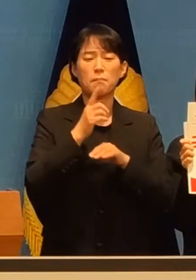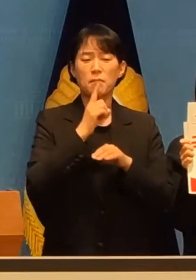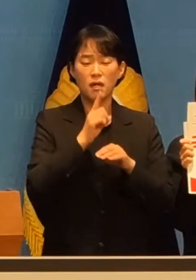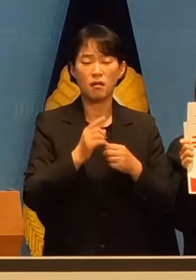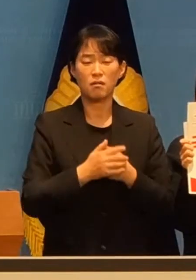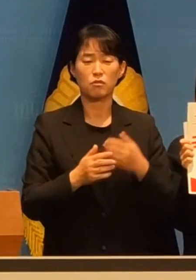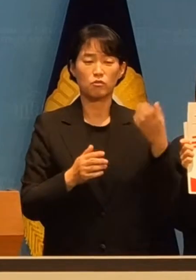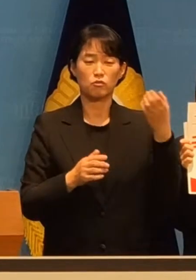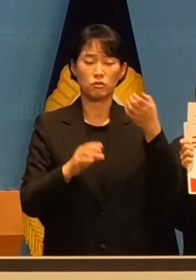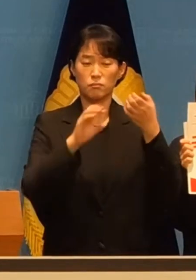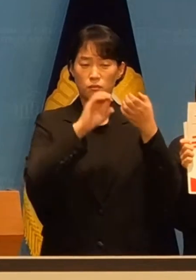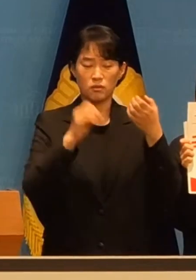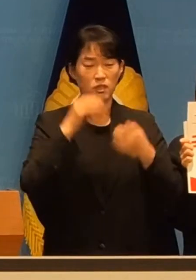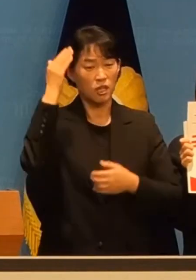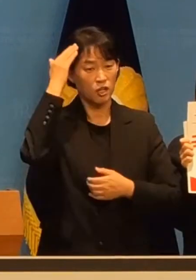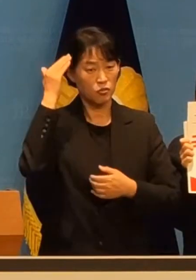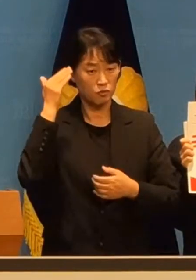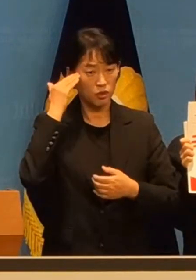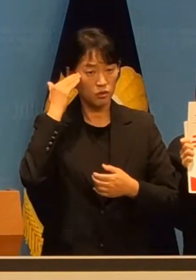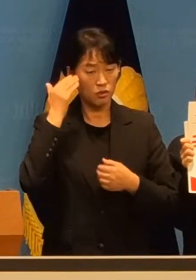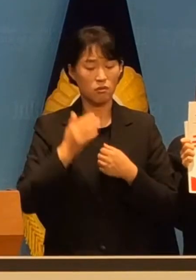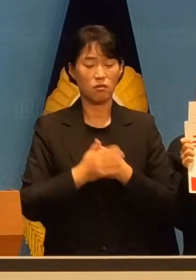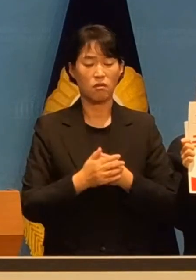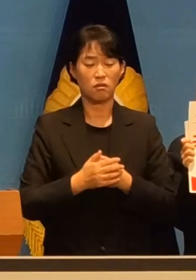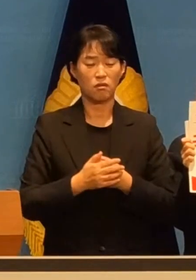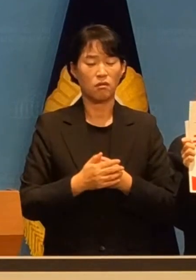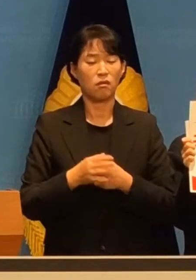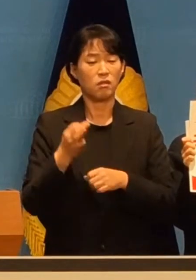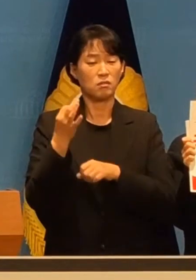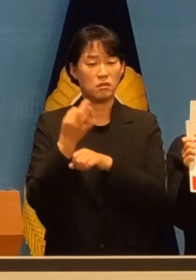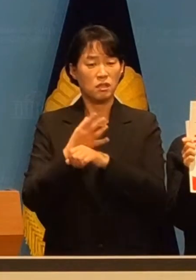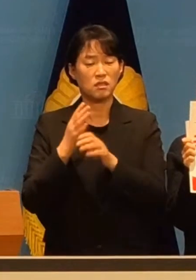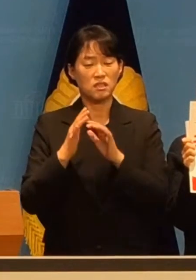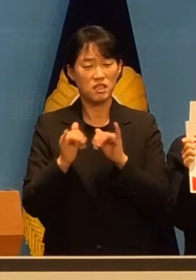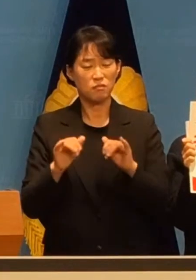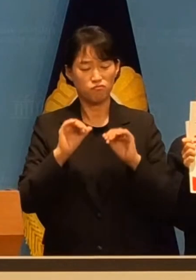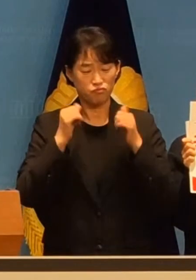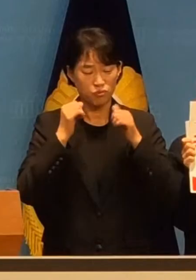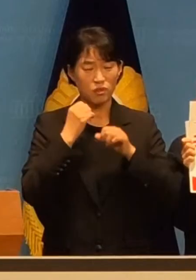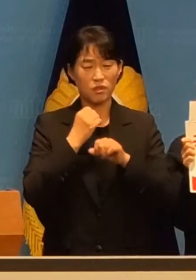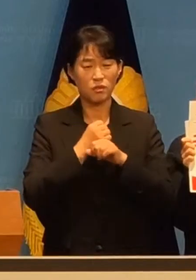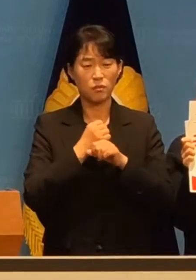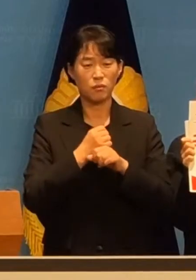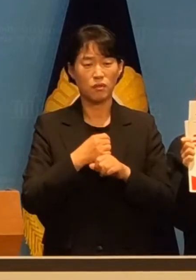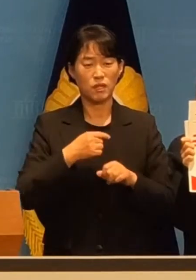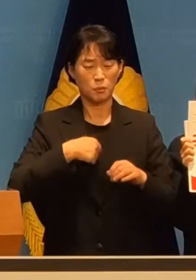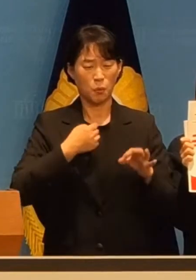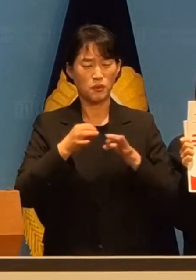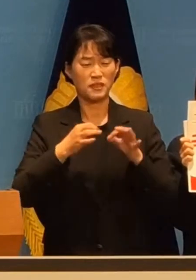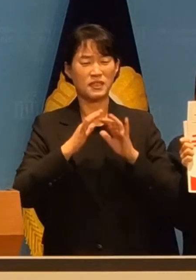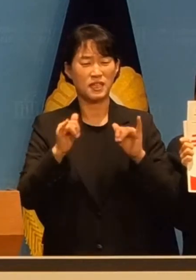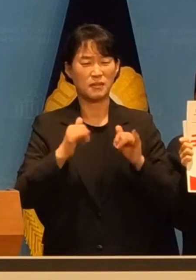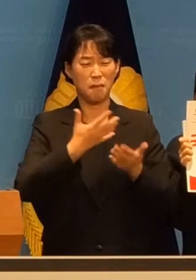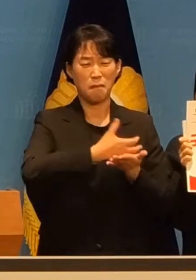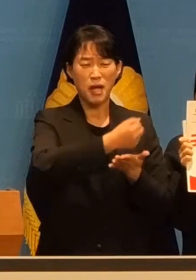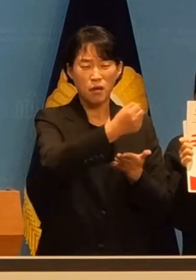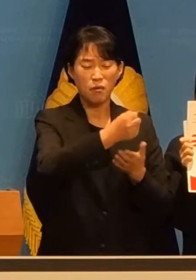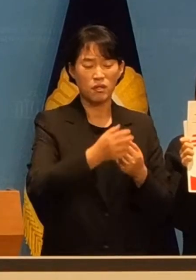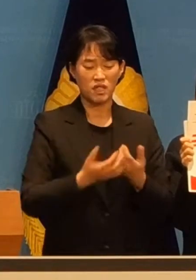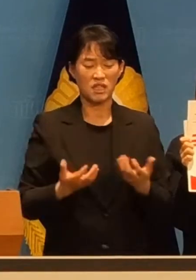90%가 대한민국에서 나옵니다. 소비자를 울롱하고 또 소상공인들의 등골을 빼먹고 노동자는 가로사로